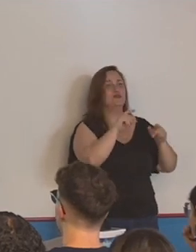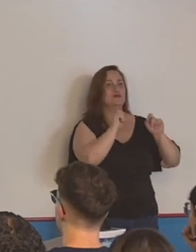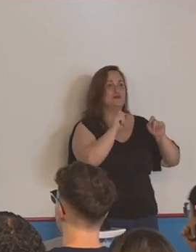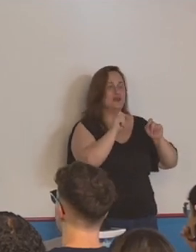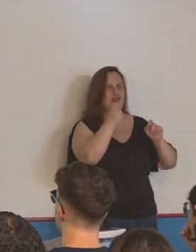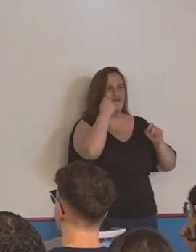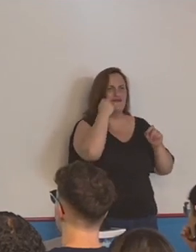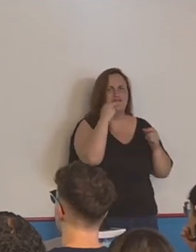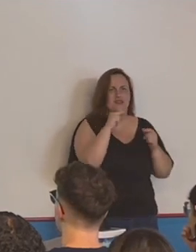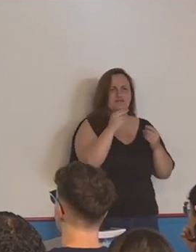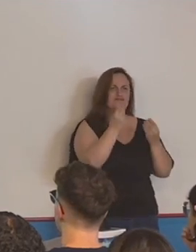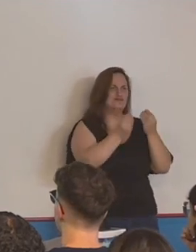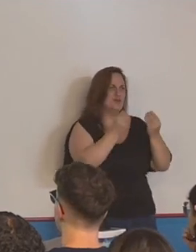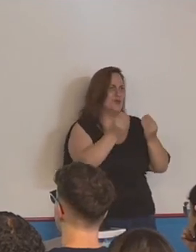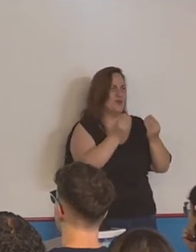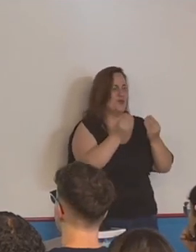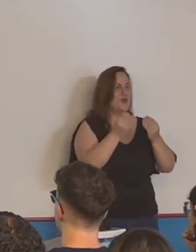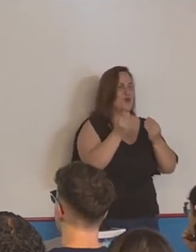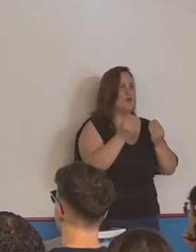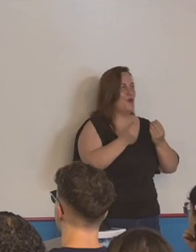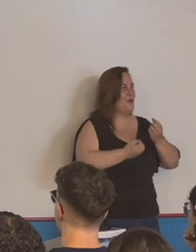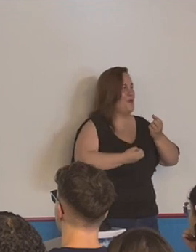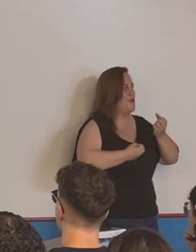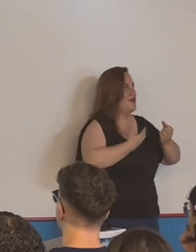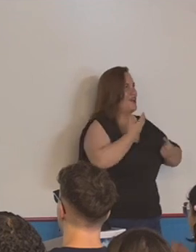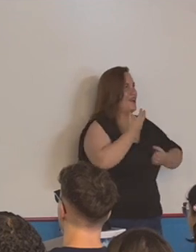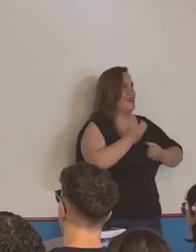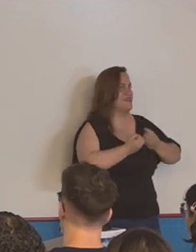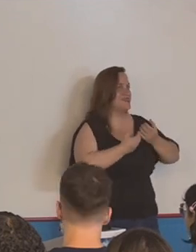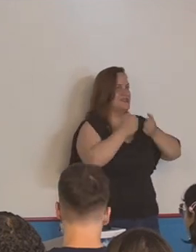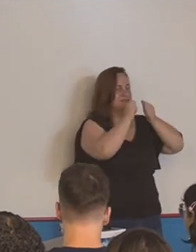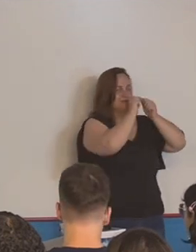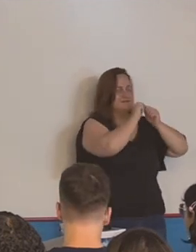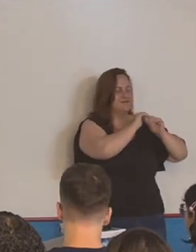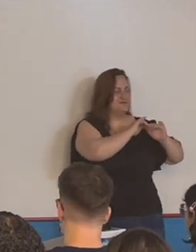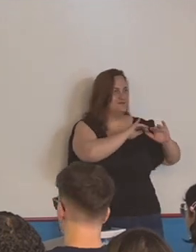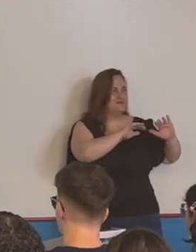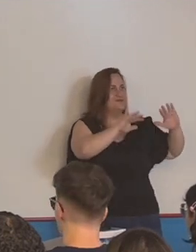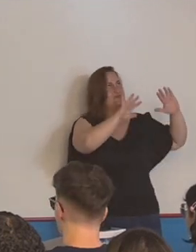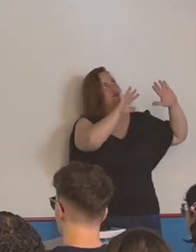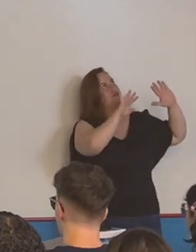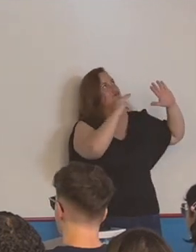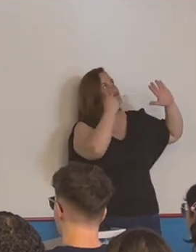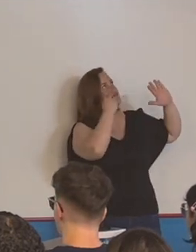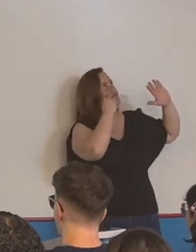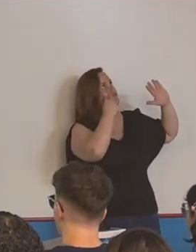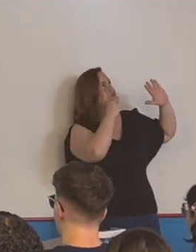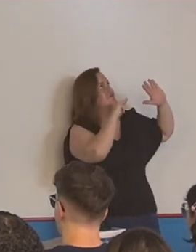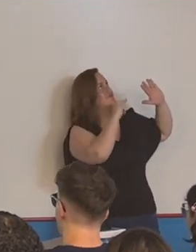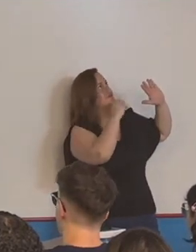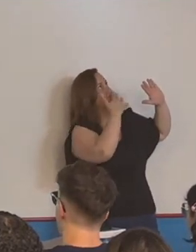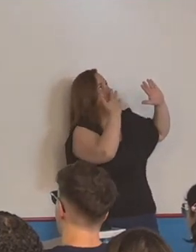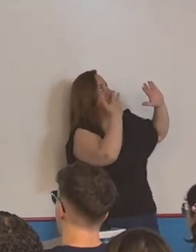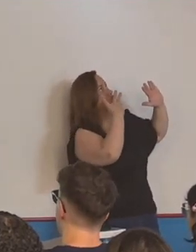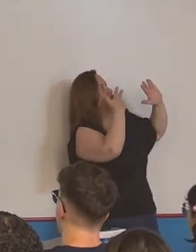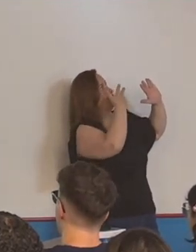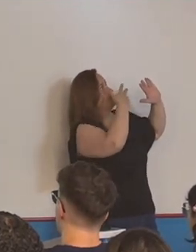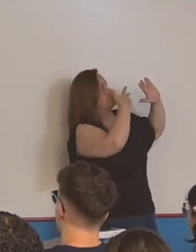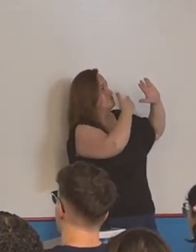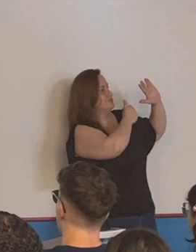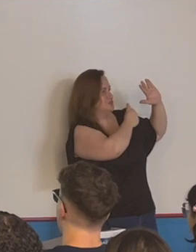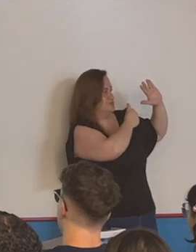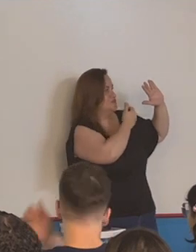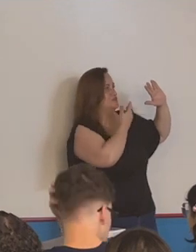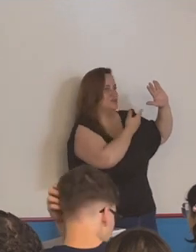fazer uma relação poética entre as coisas que eu via na minha vida e, óbvio, produzir arte, né?